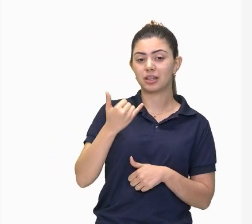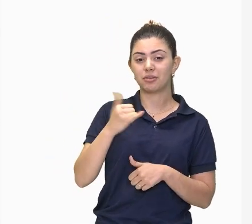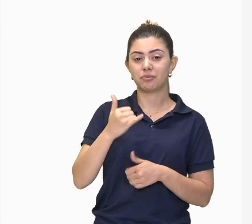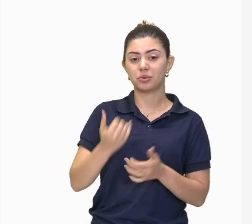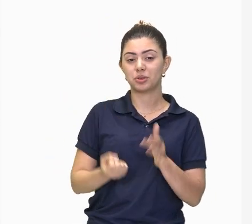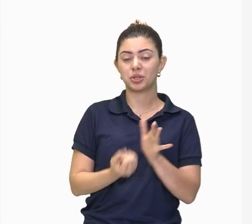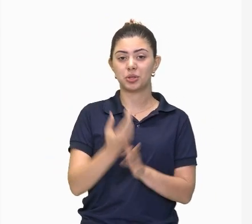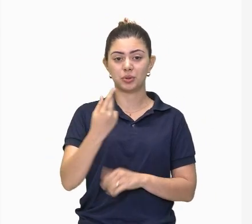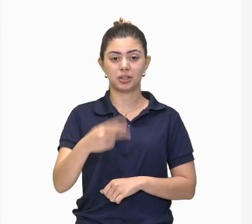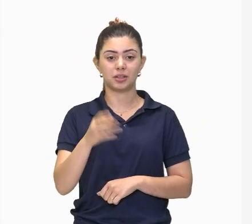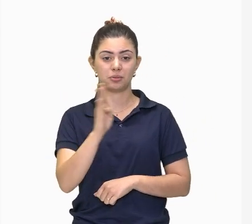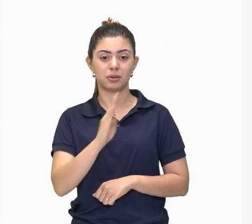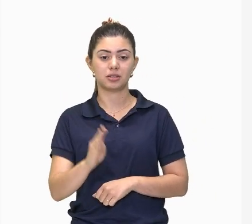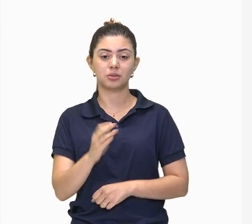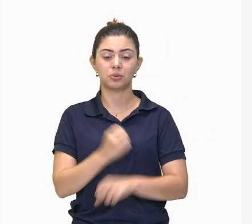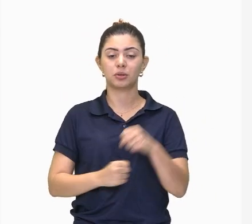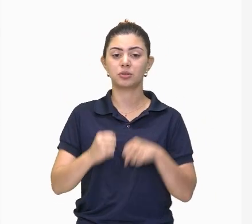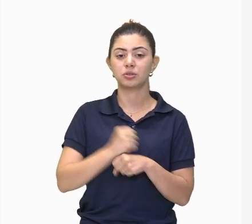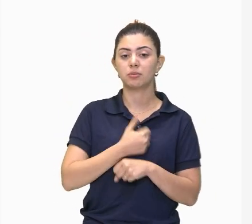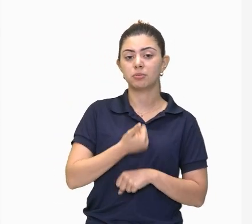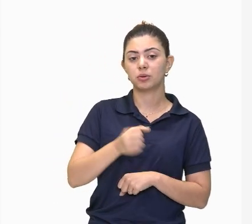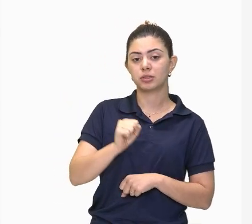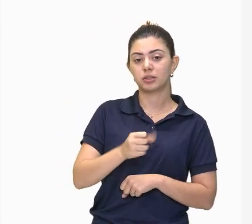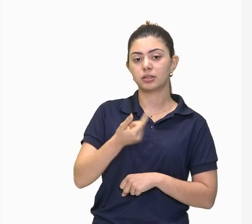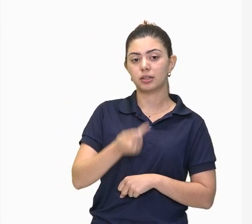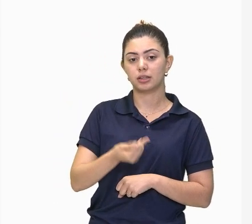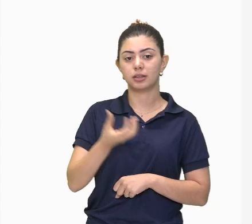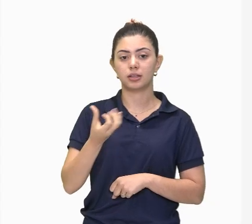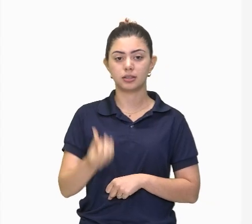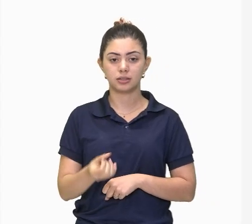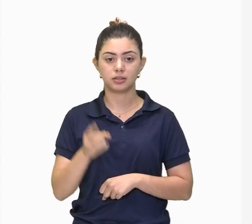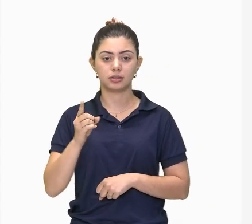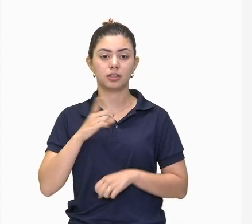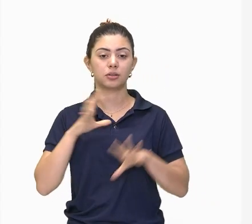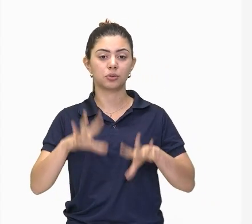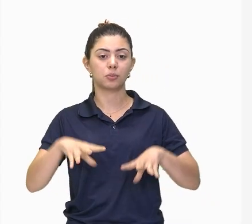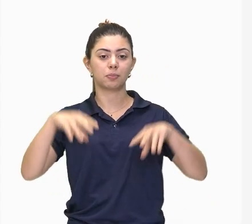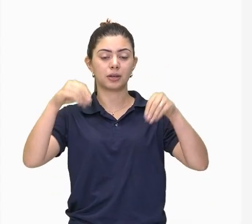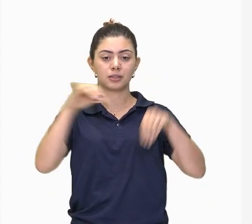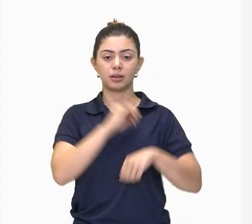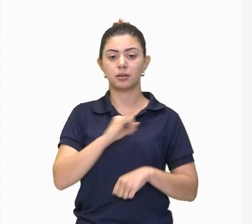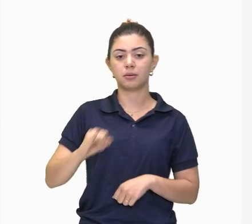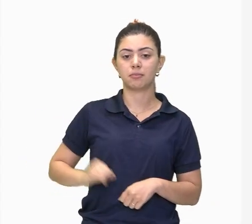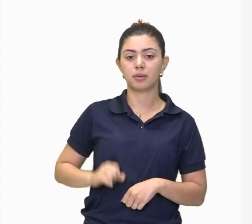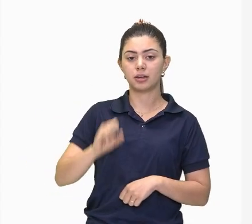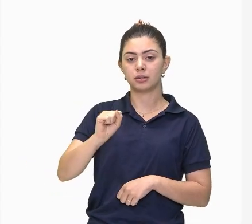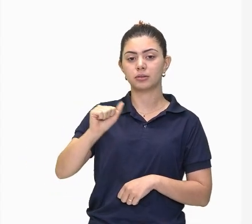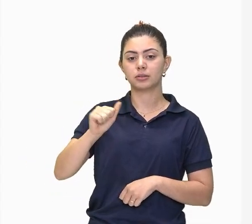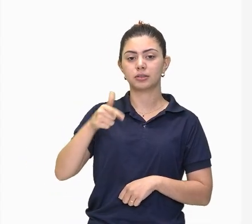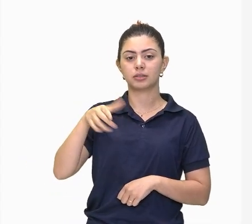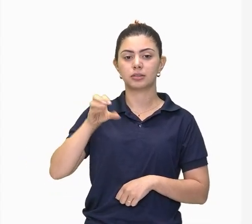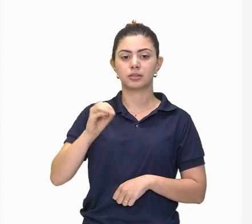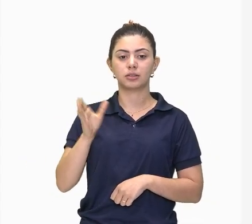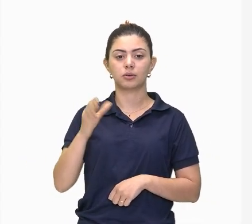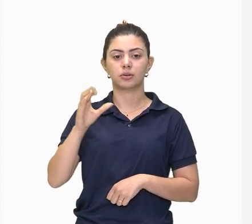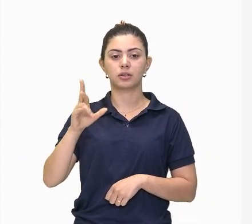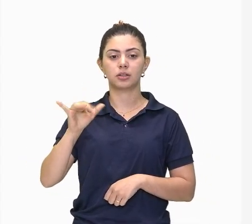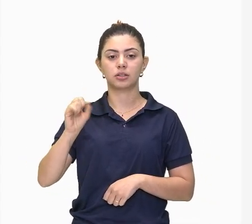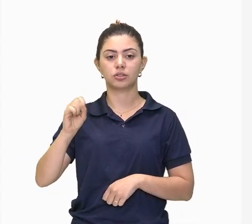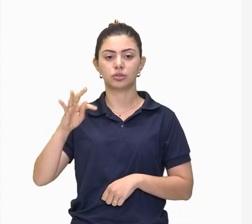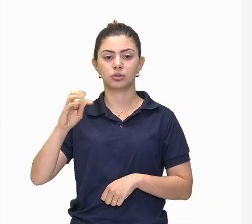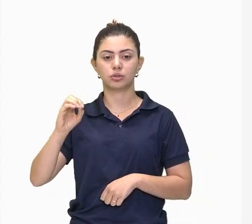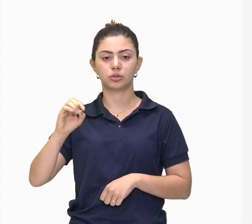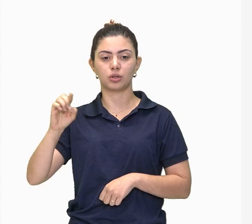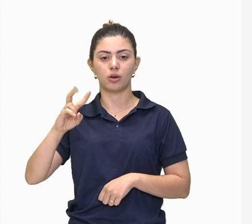aqui no Brasil em 1876, no Palácio Imperial de São Cristóvão, residência da família